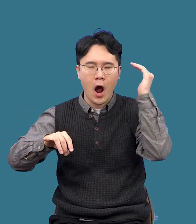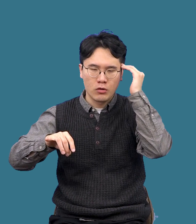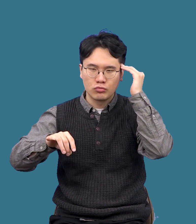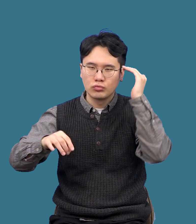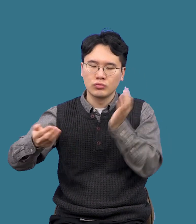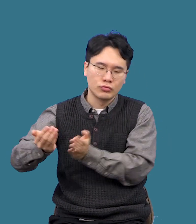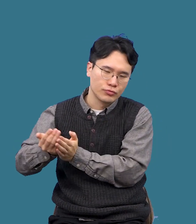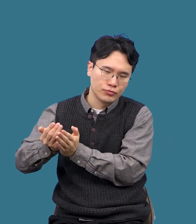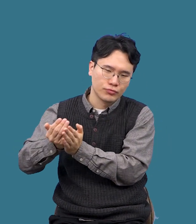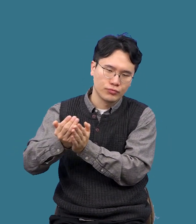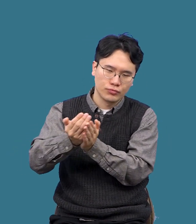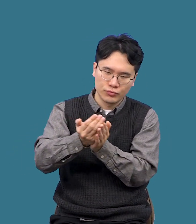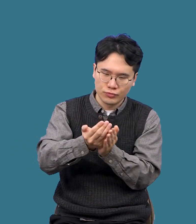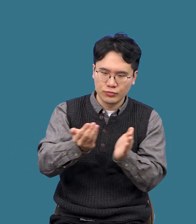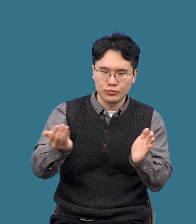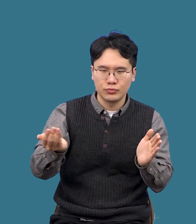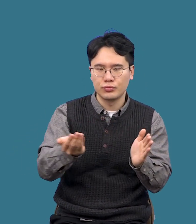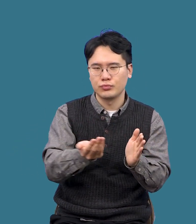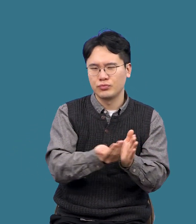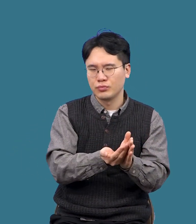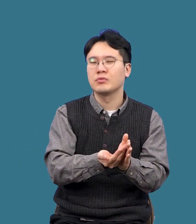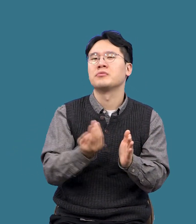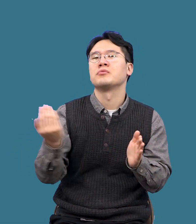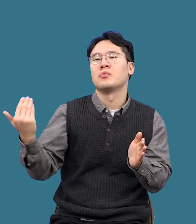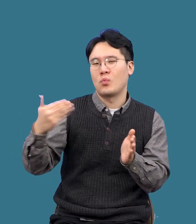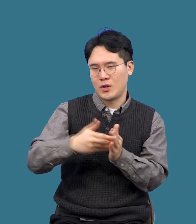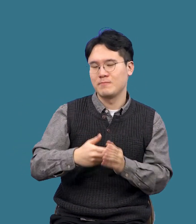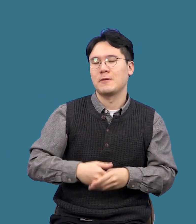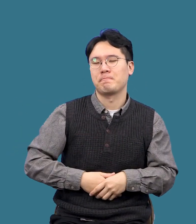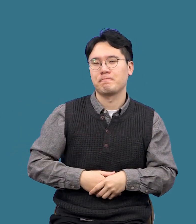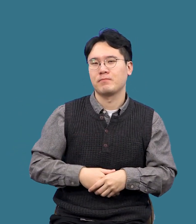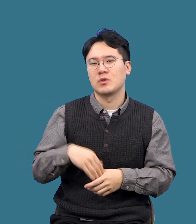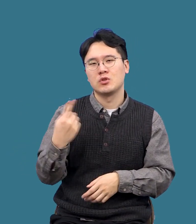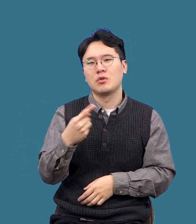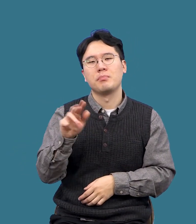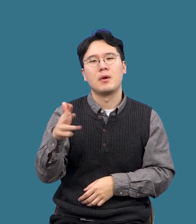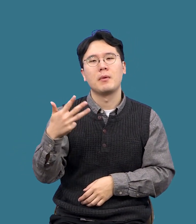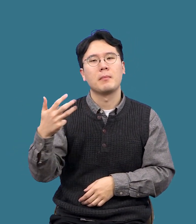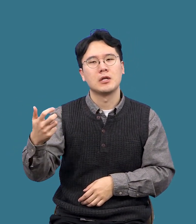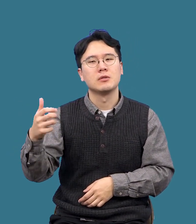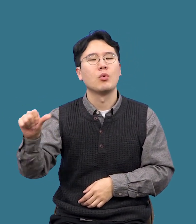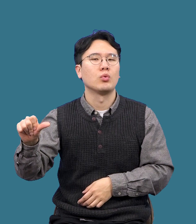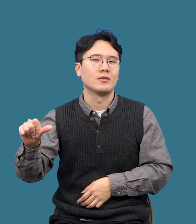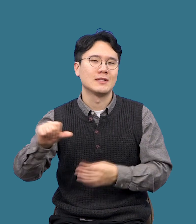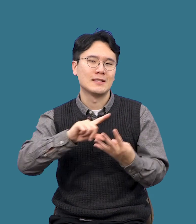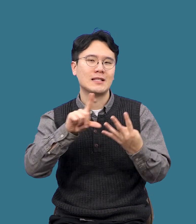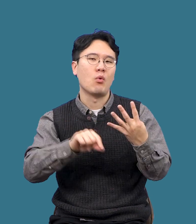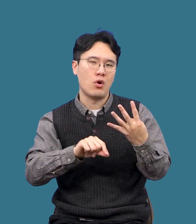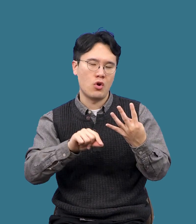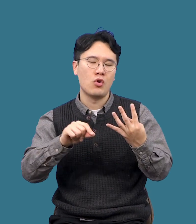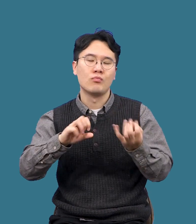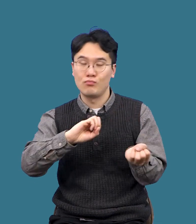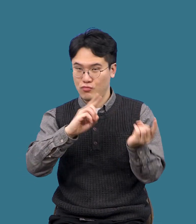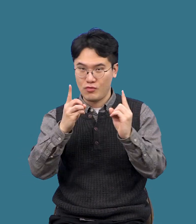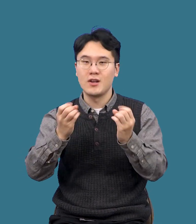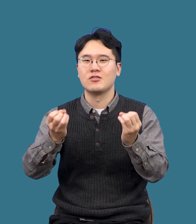인천에 입항했습니다. 두 분이 왔어요. 이게 1885년 4월이에요. 부활절날.